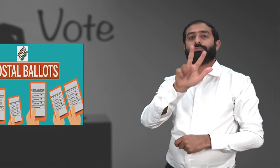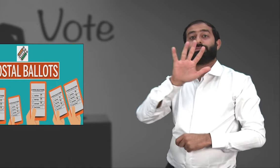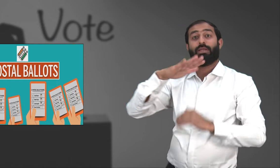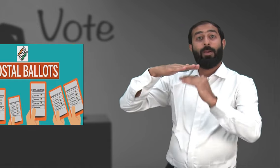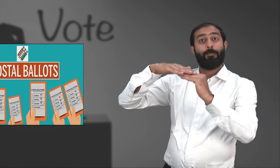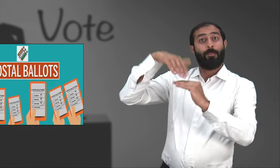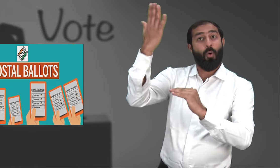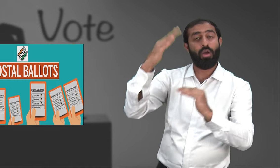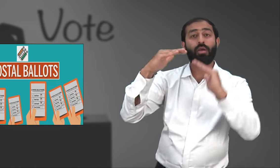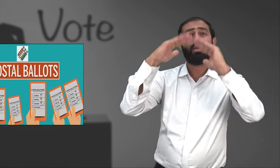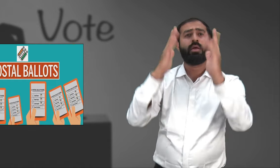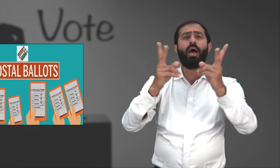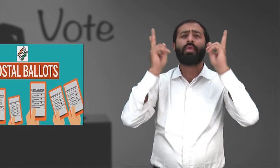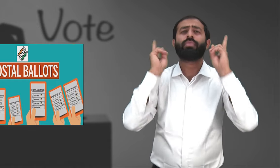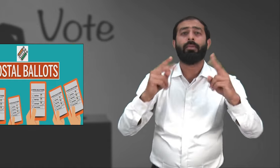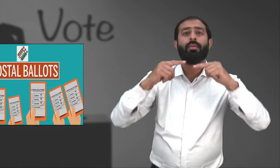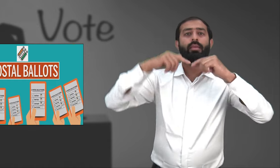पोस्टल बैलेट कहा जाता